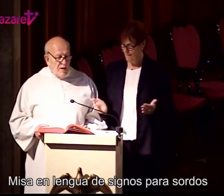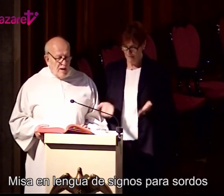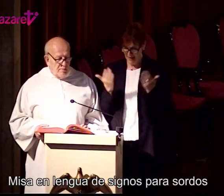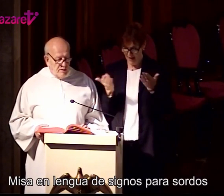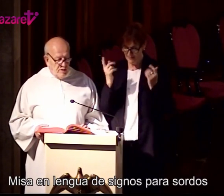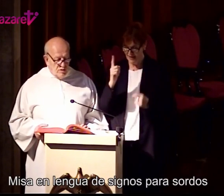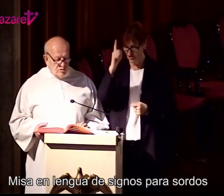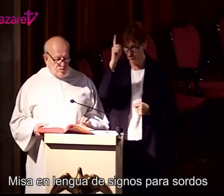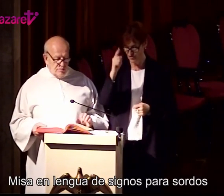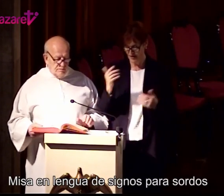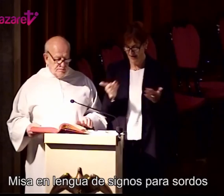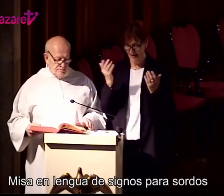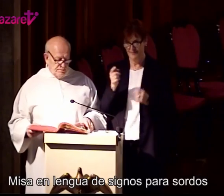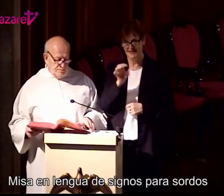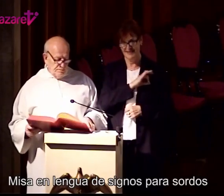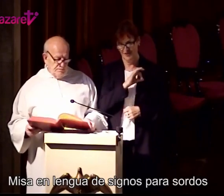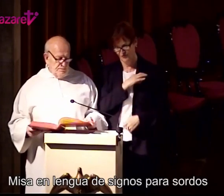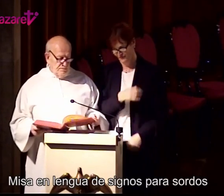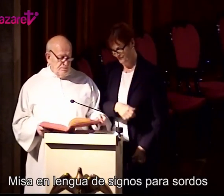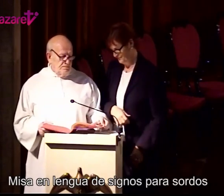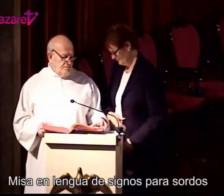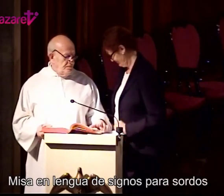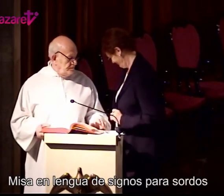Palabra de Dios. Te alabamos, Señor.